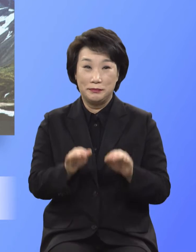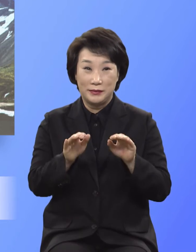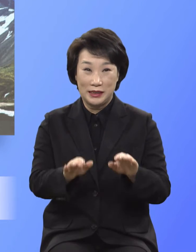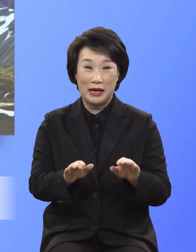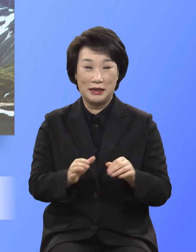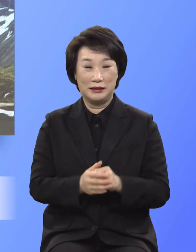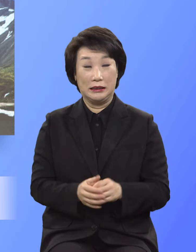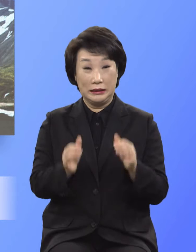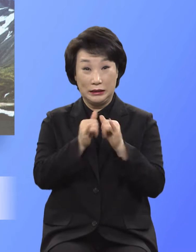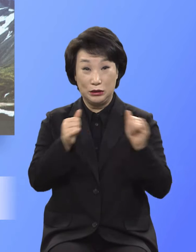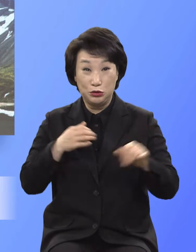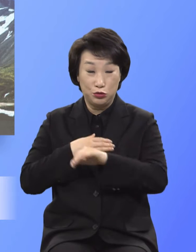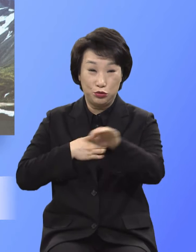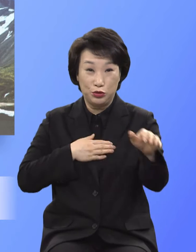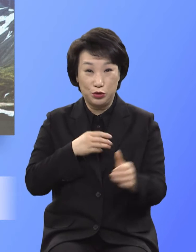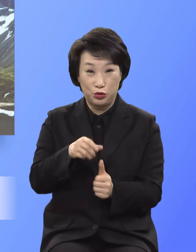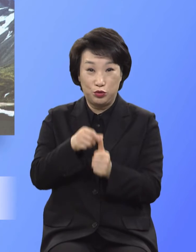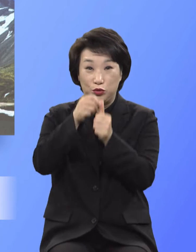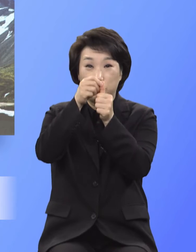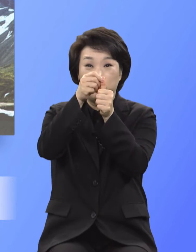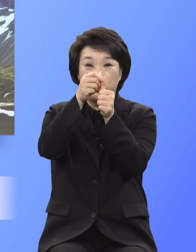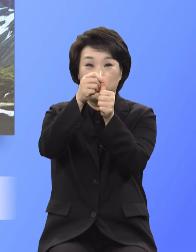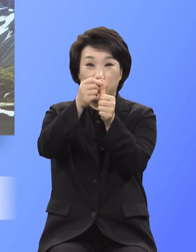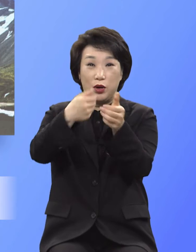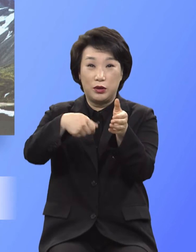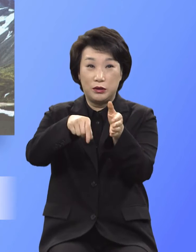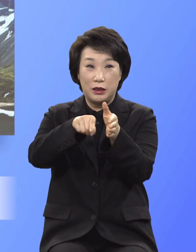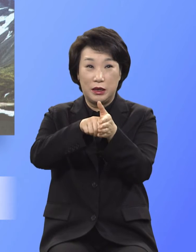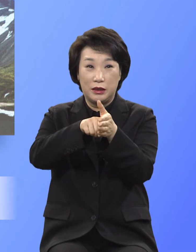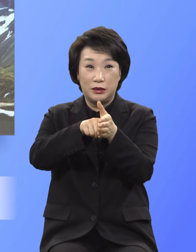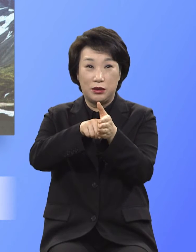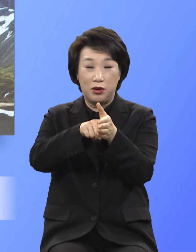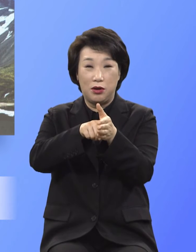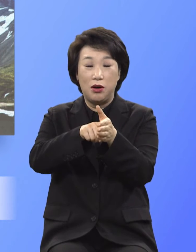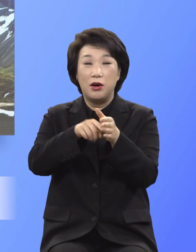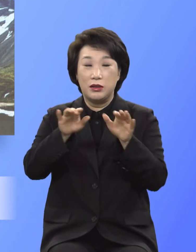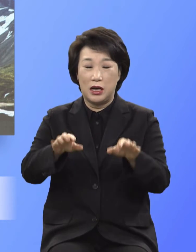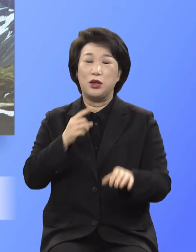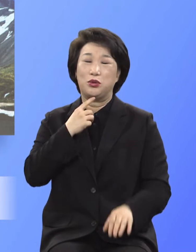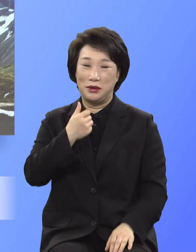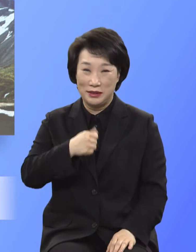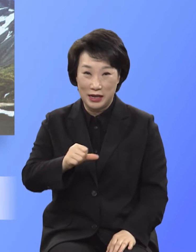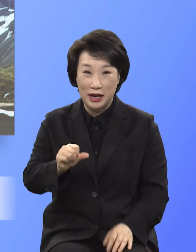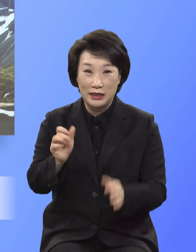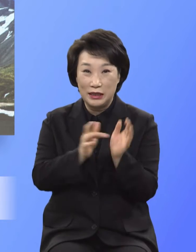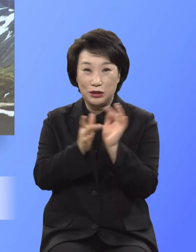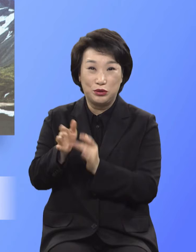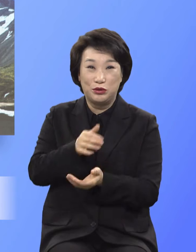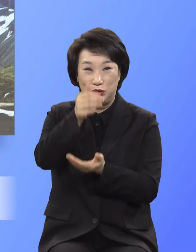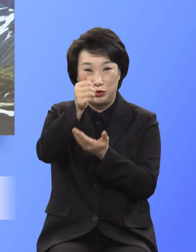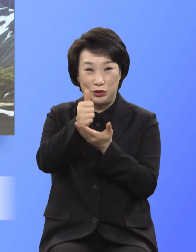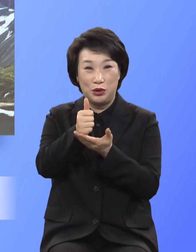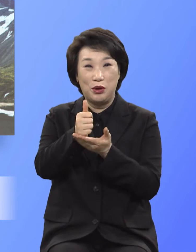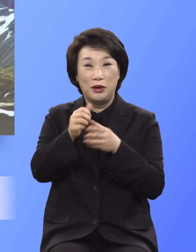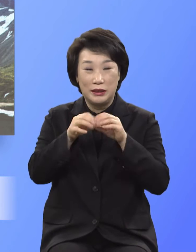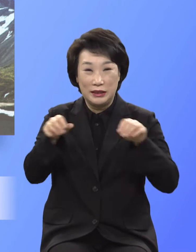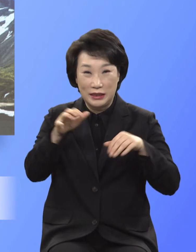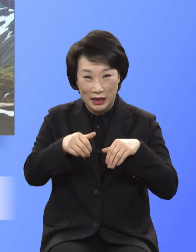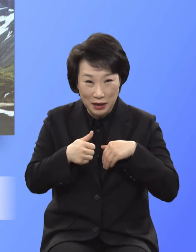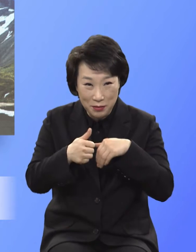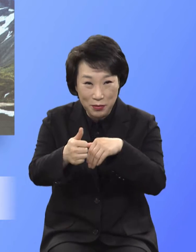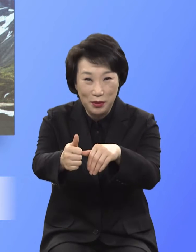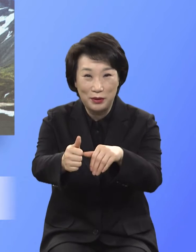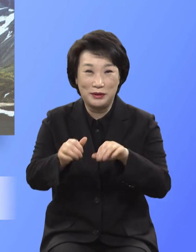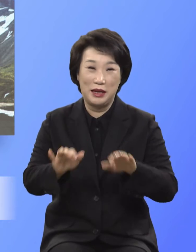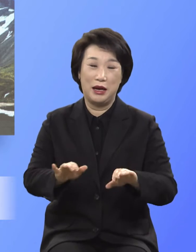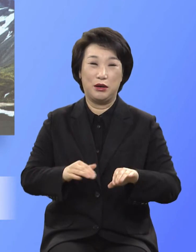그래서 인류를 구원하기 위하여 자기 독생자 예수 그리스도를